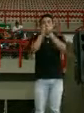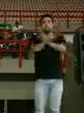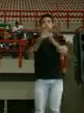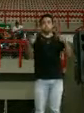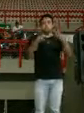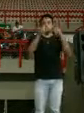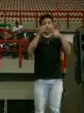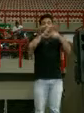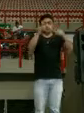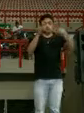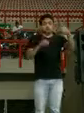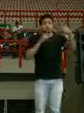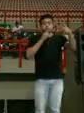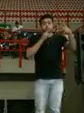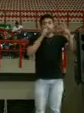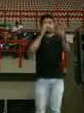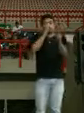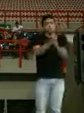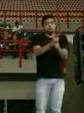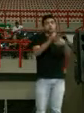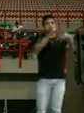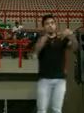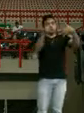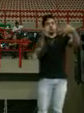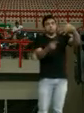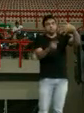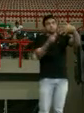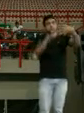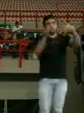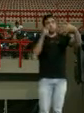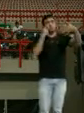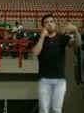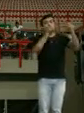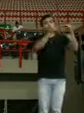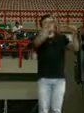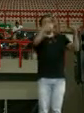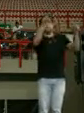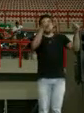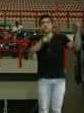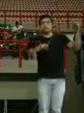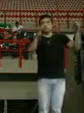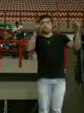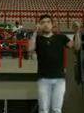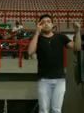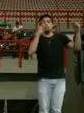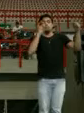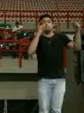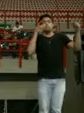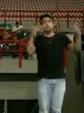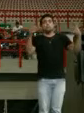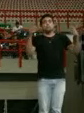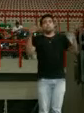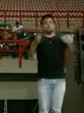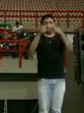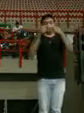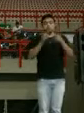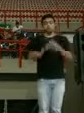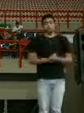do Enem. Eu encontrei uma resposta, mas eu preciso no gráfico ou numa tabela verificar qual se